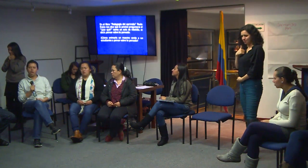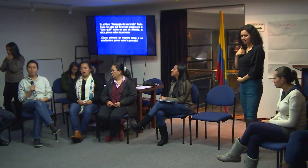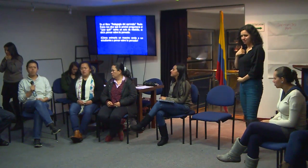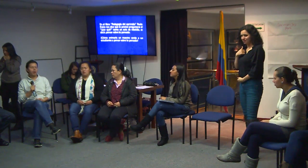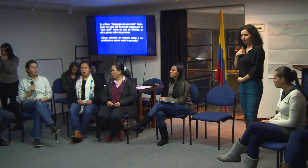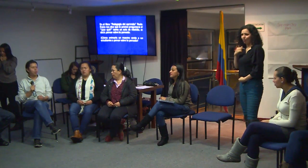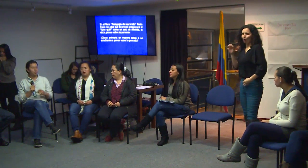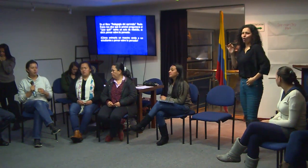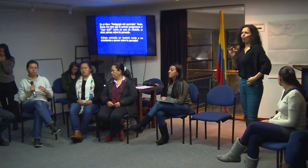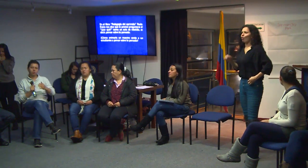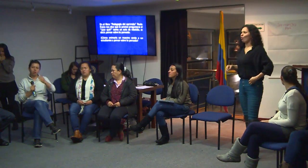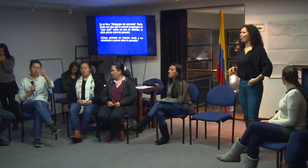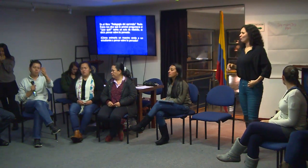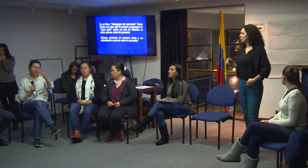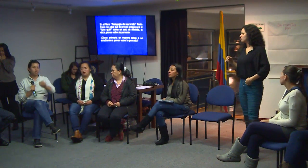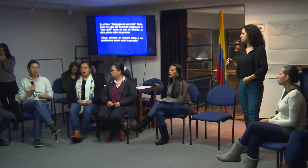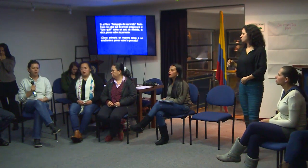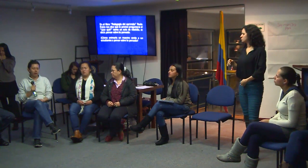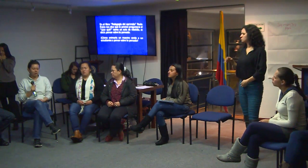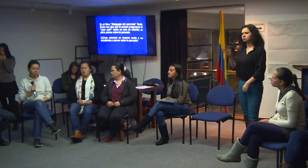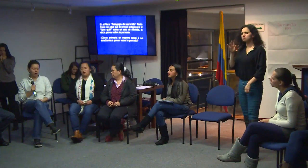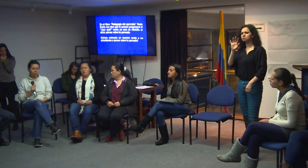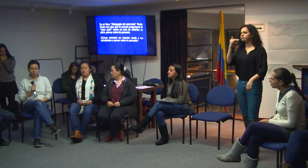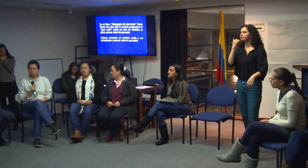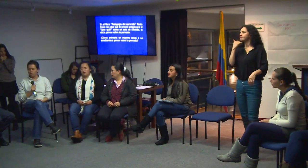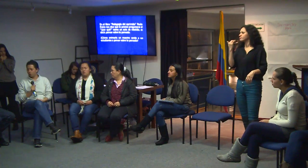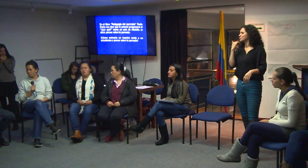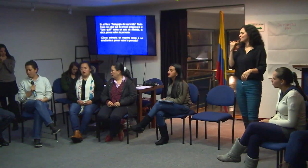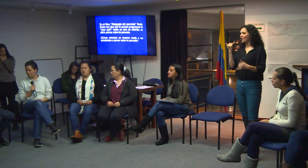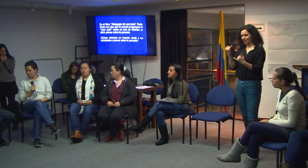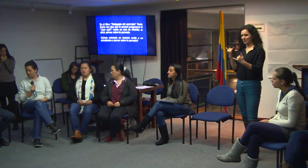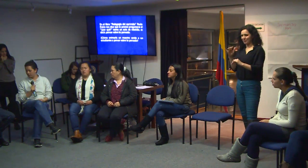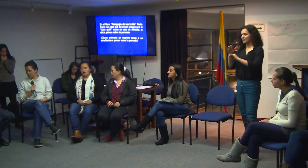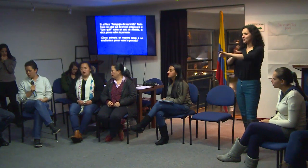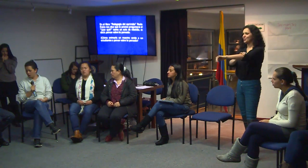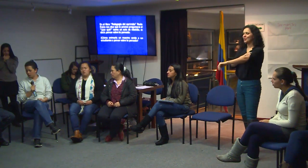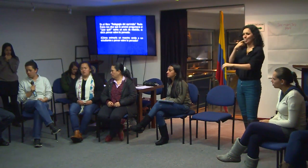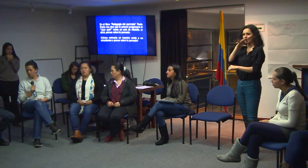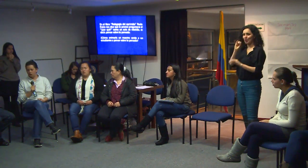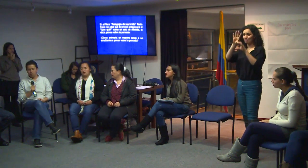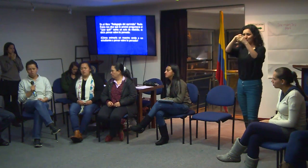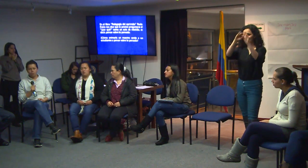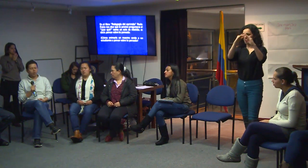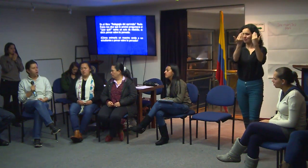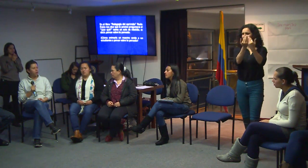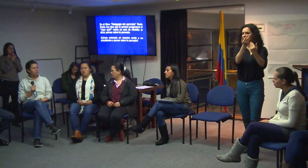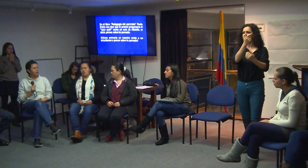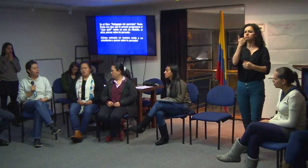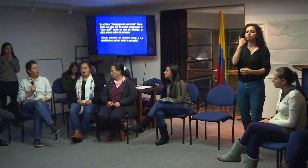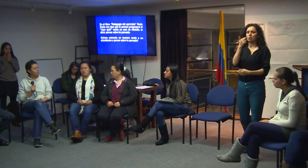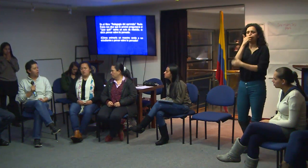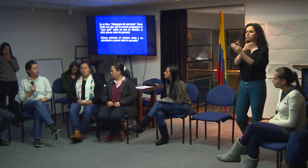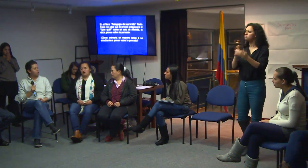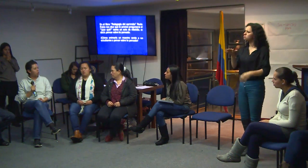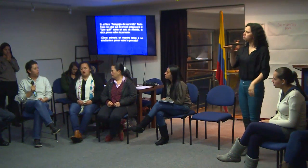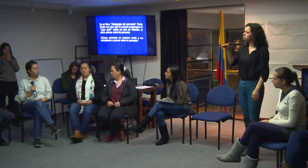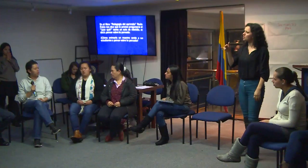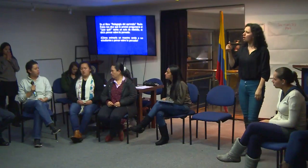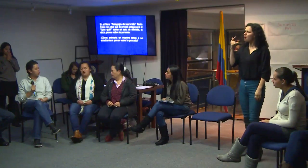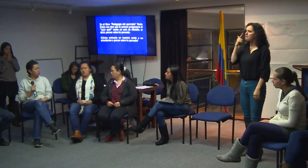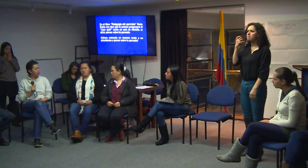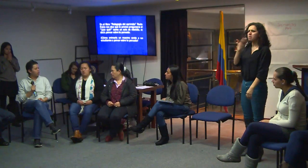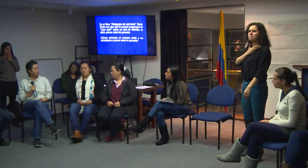¿Por qué vemos personas afuera? Por ejemplo, hay un niño, lo pensaba en el colegio, porque hoy estaban en la puerta todos